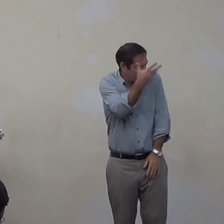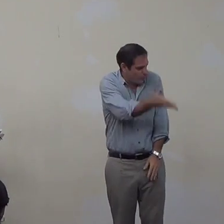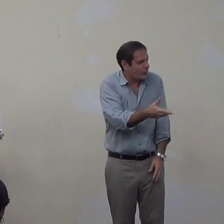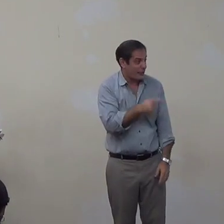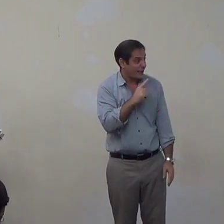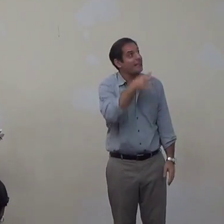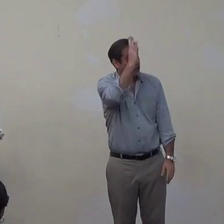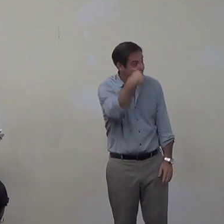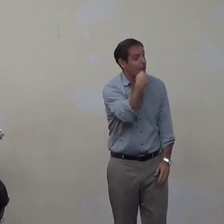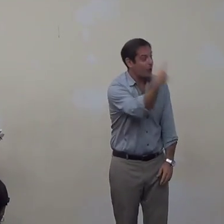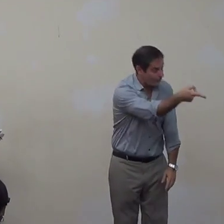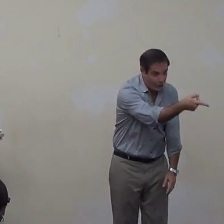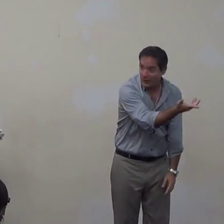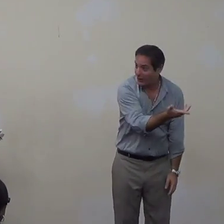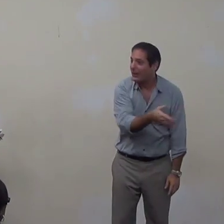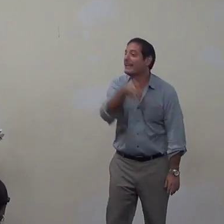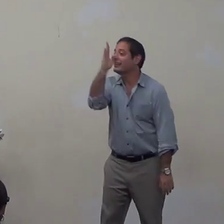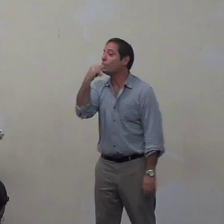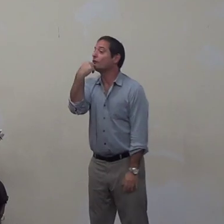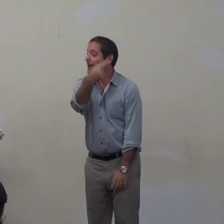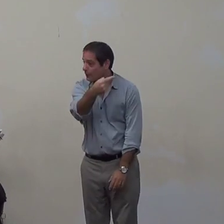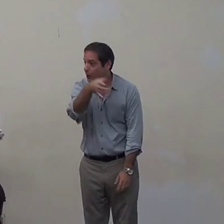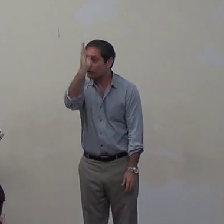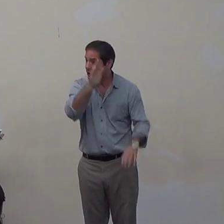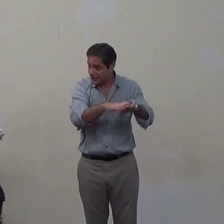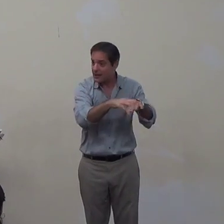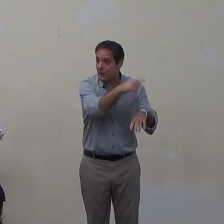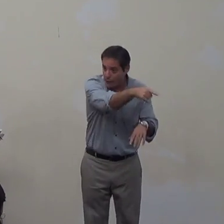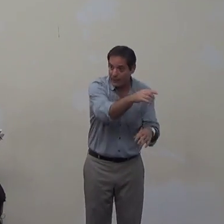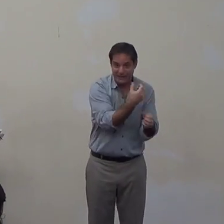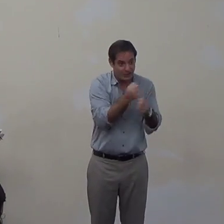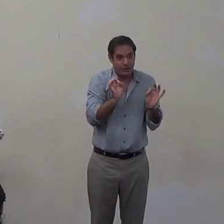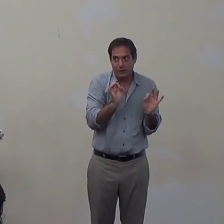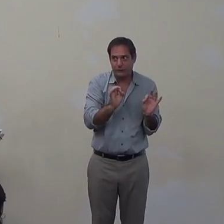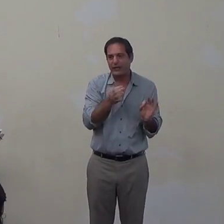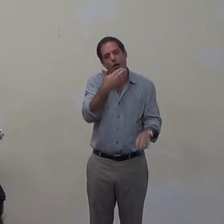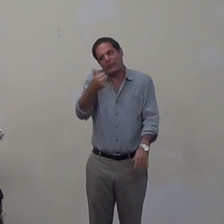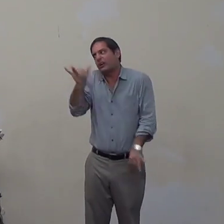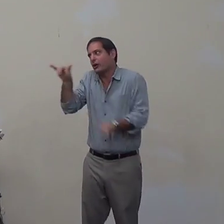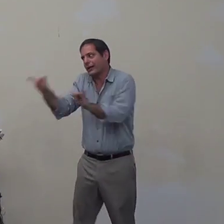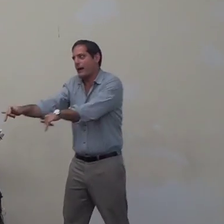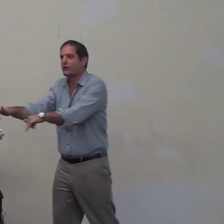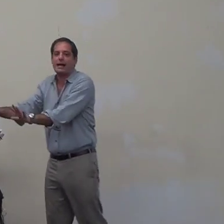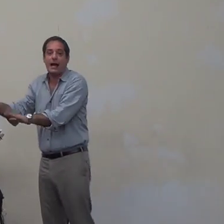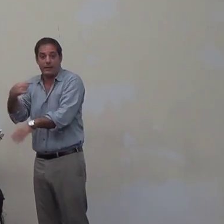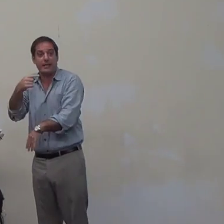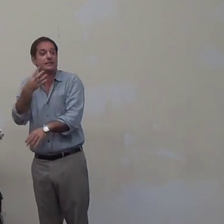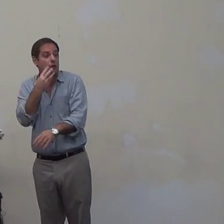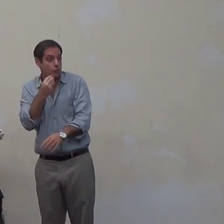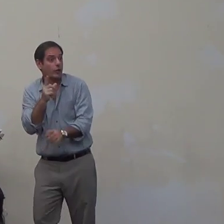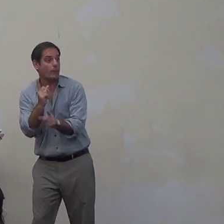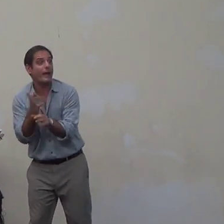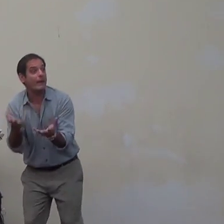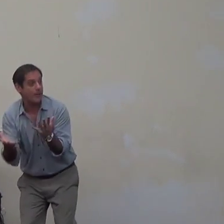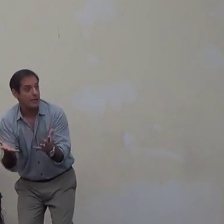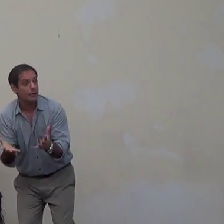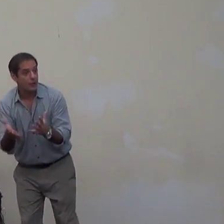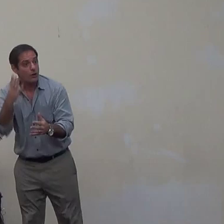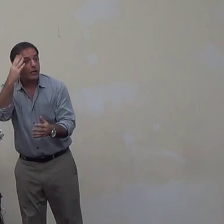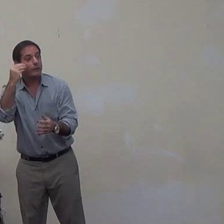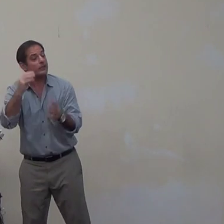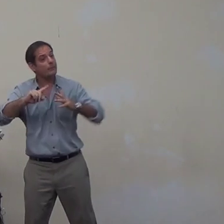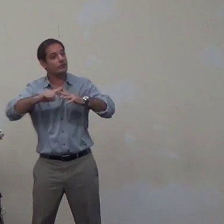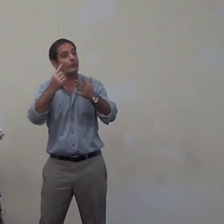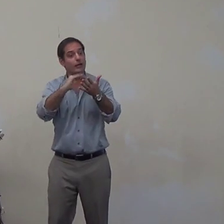decir, ¿quién sos vos? Que Dios te habló. Dios te llamó a vos para hacernos nosotros ricos, mejor nos quedamos acá, van a decir los judíos, maybe,